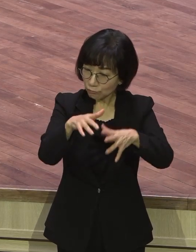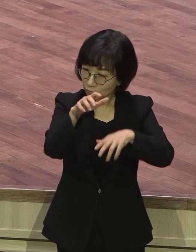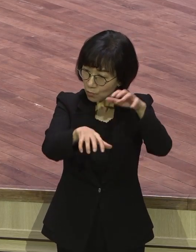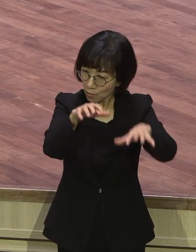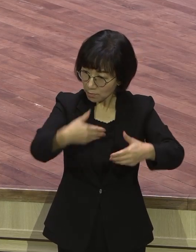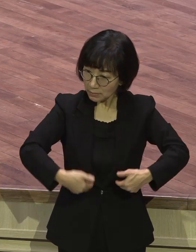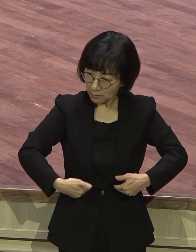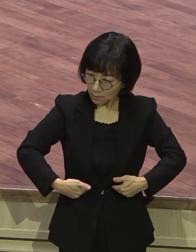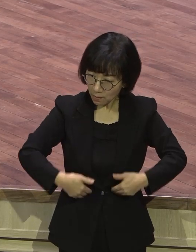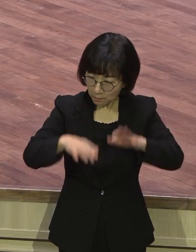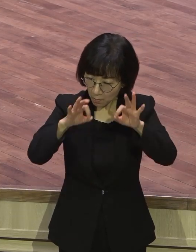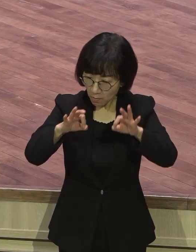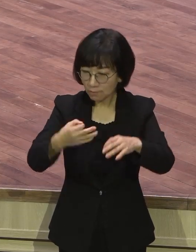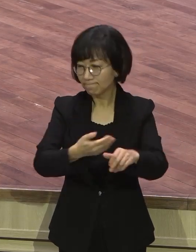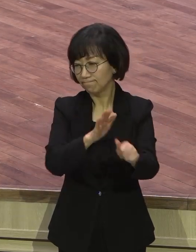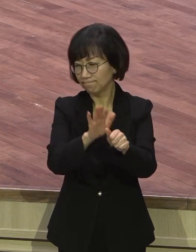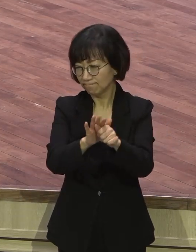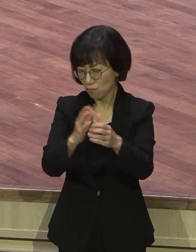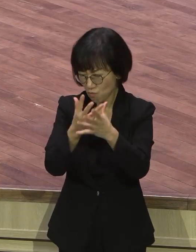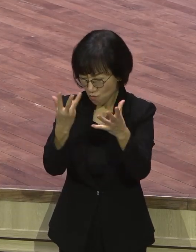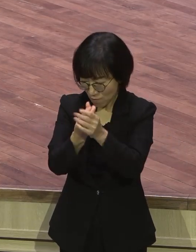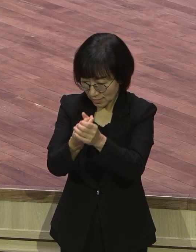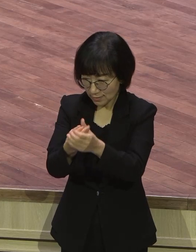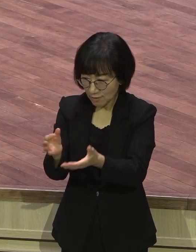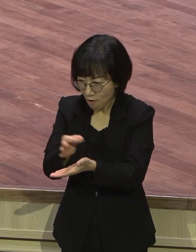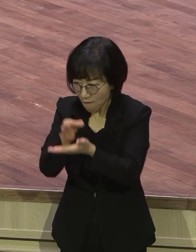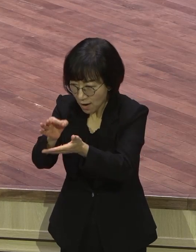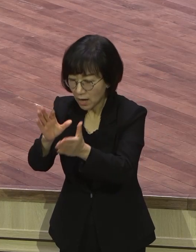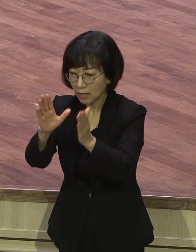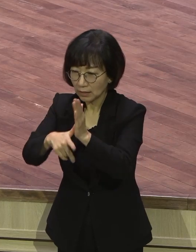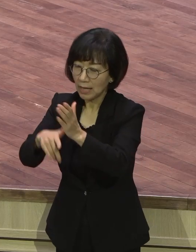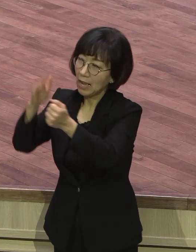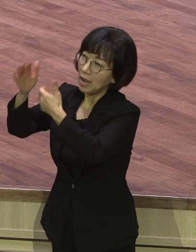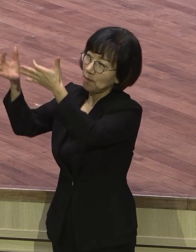때 하나님이 얼마나 축복하십니까. 그러나 하나님.